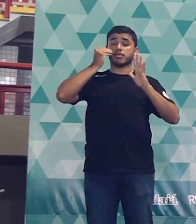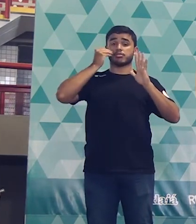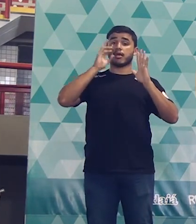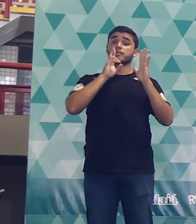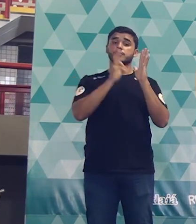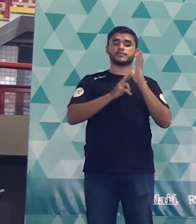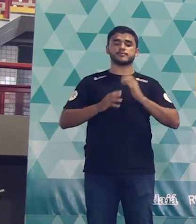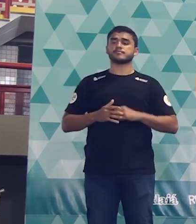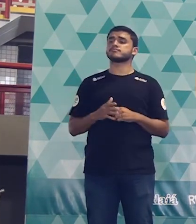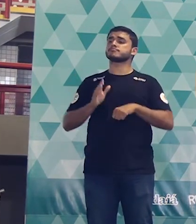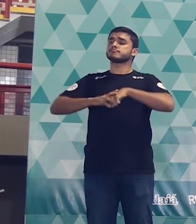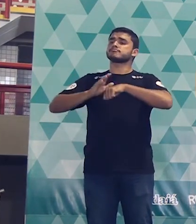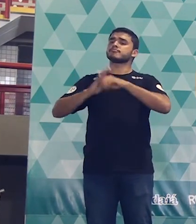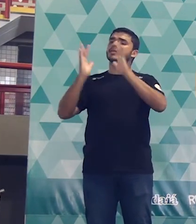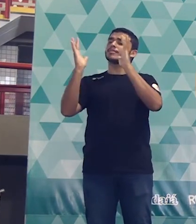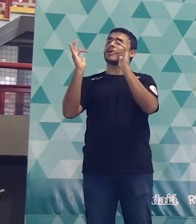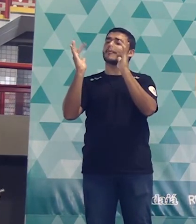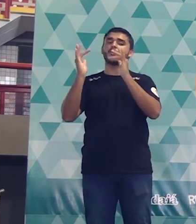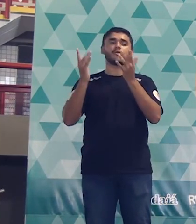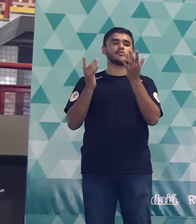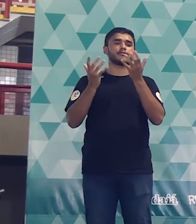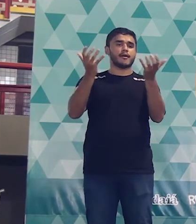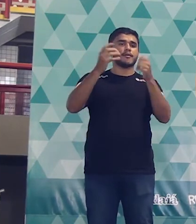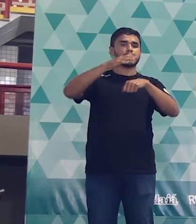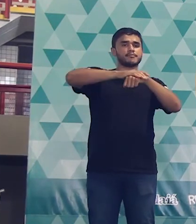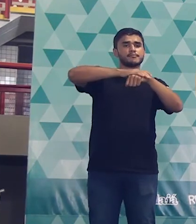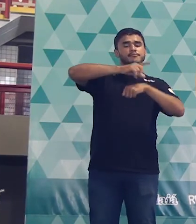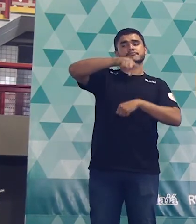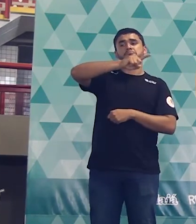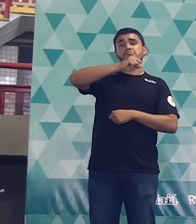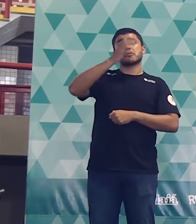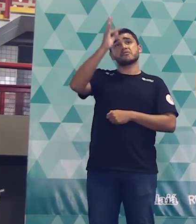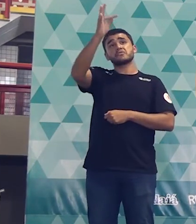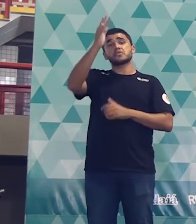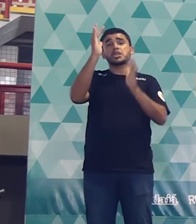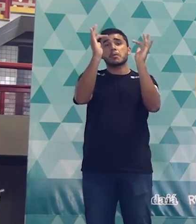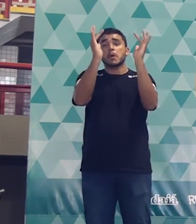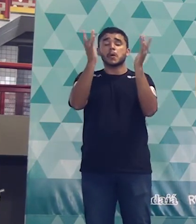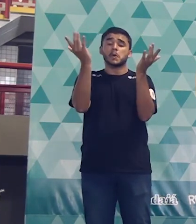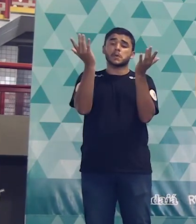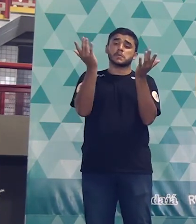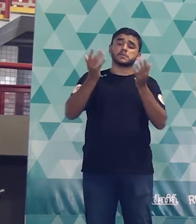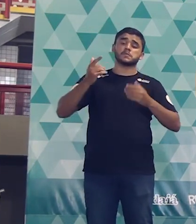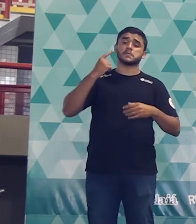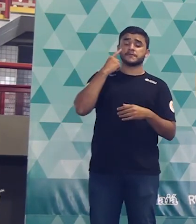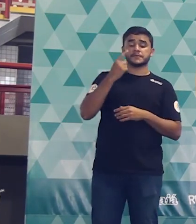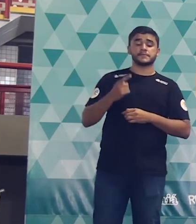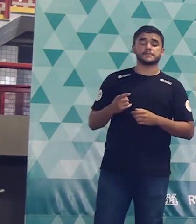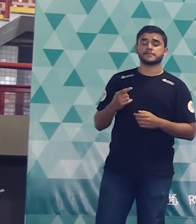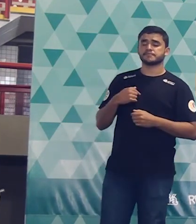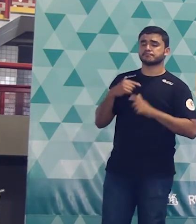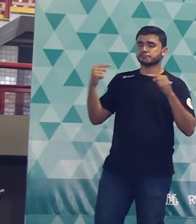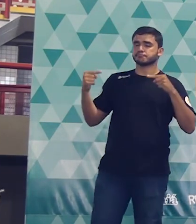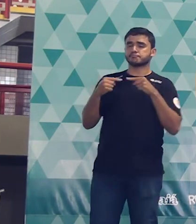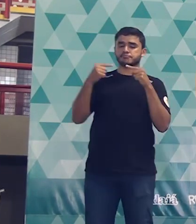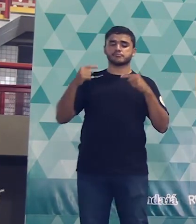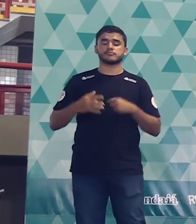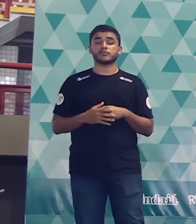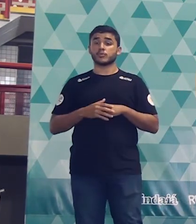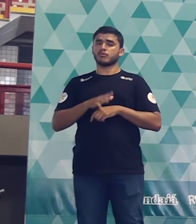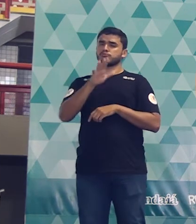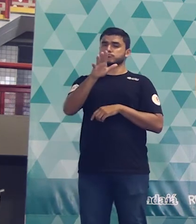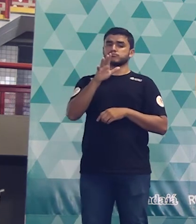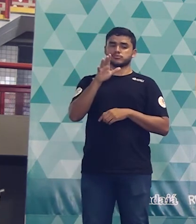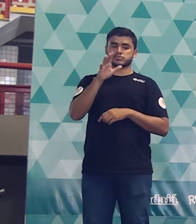está namorando, quem já namorou, quem está querendo namorar, certo? Vai se identificar aqui. O melhor do